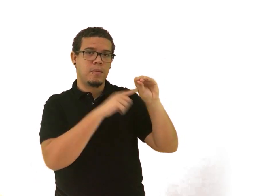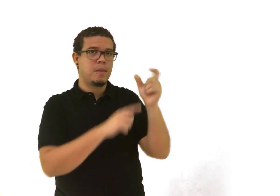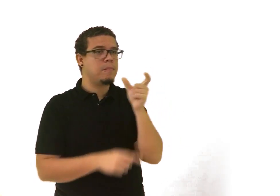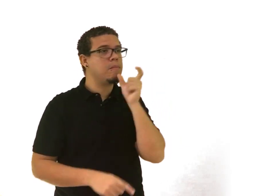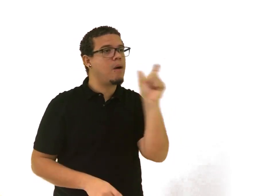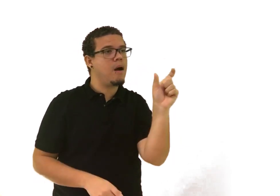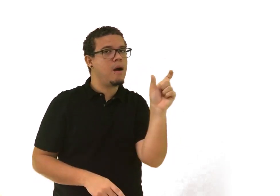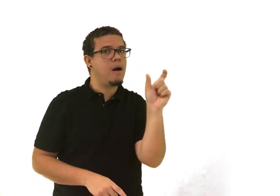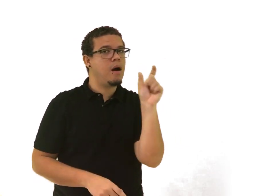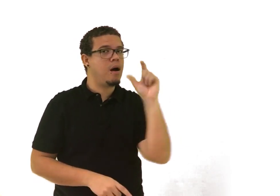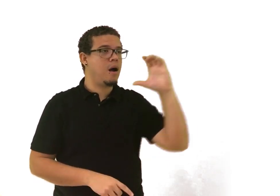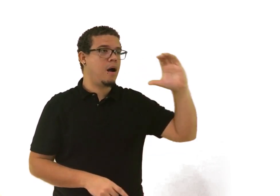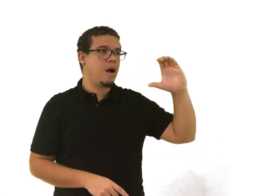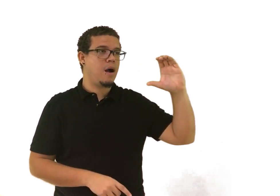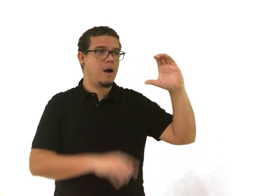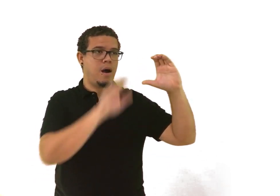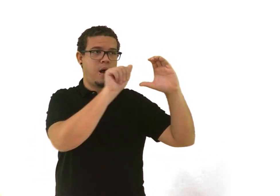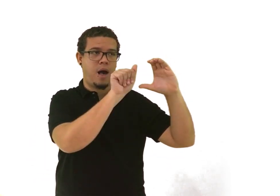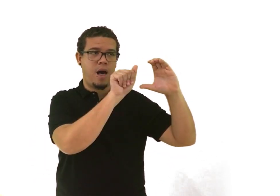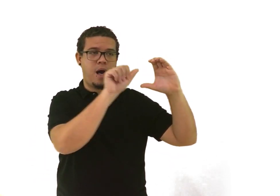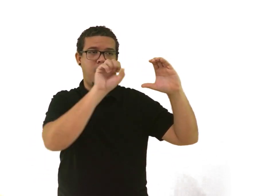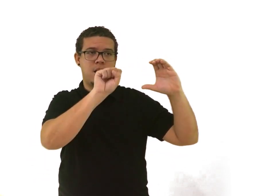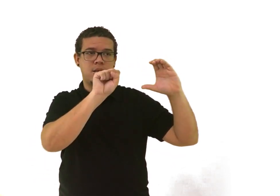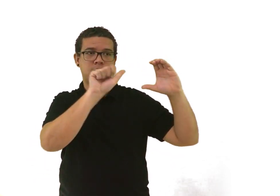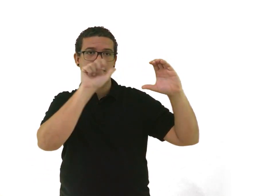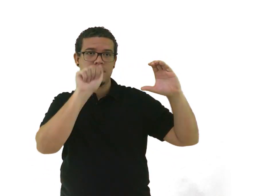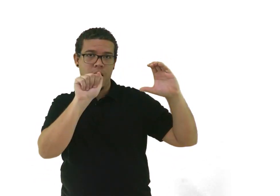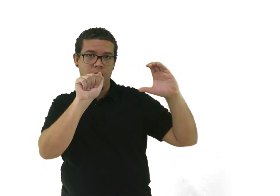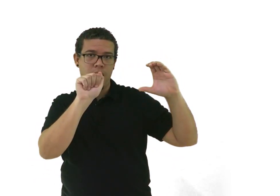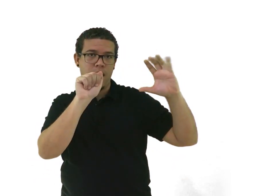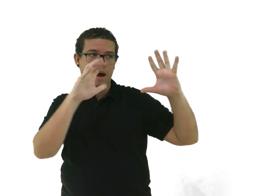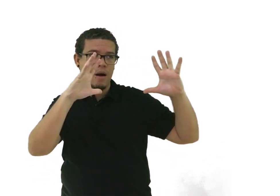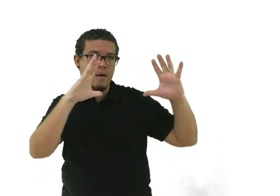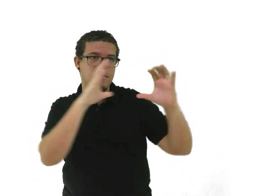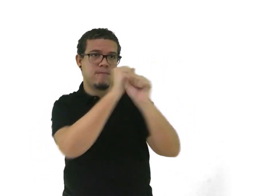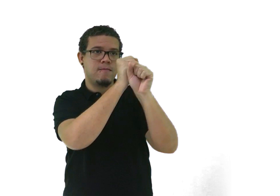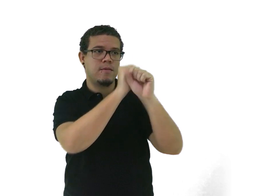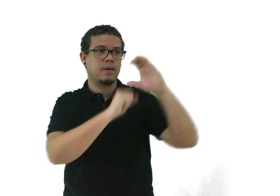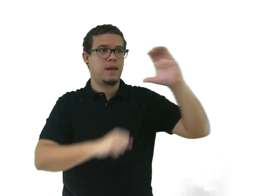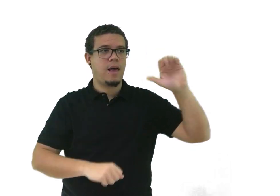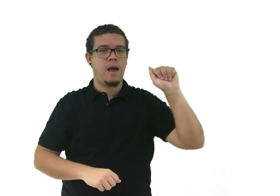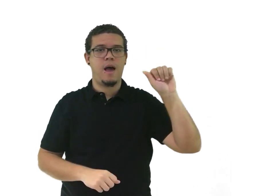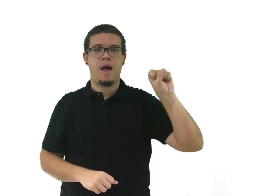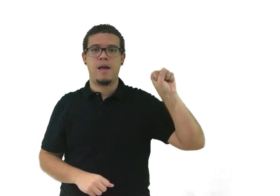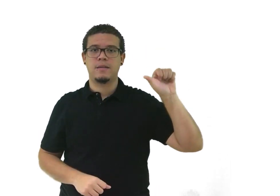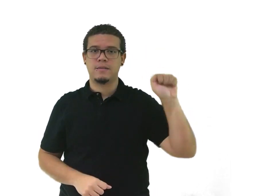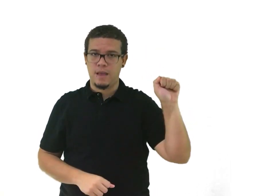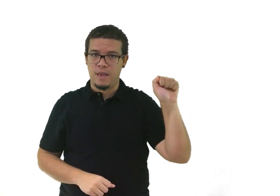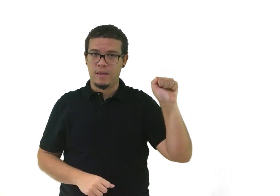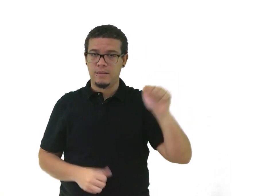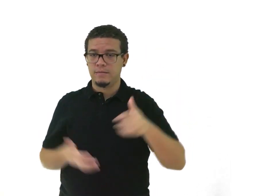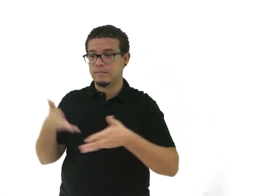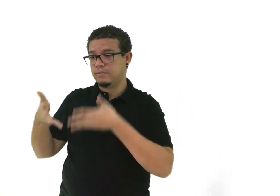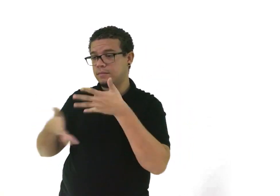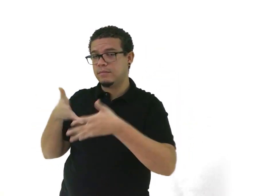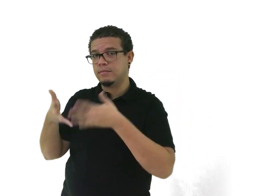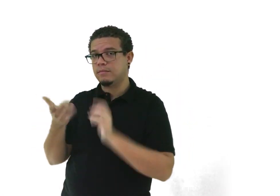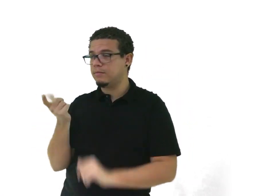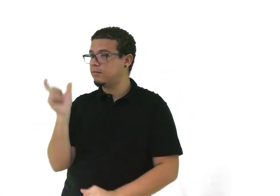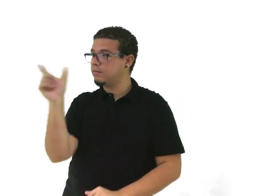oral. Nós conseguimos produzir a palavra casa, as letras, depois a formação da